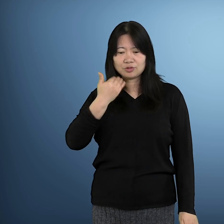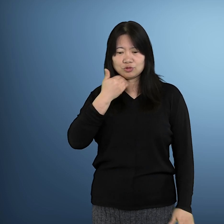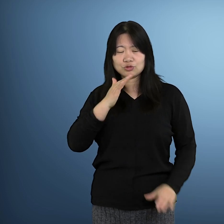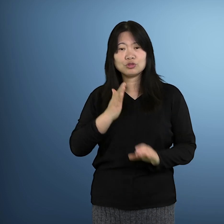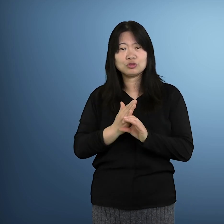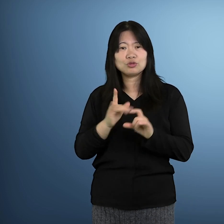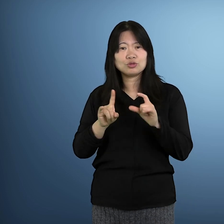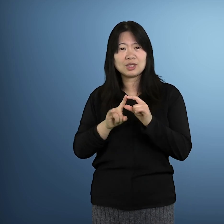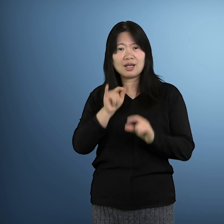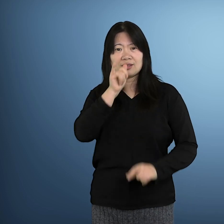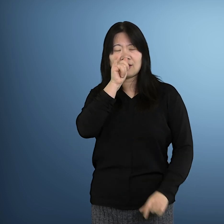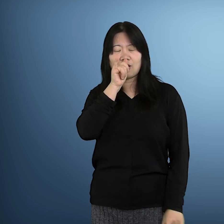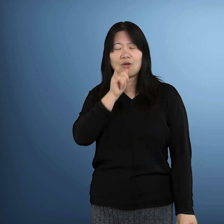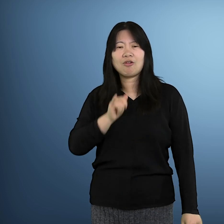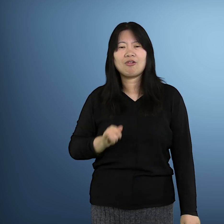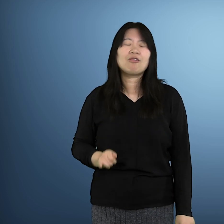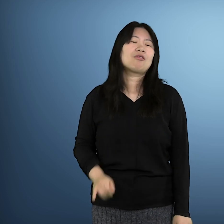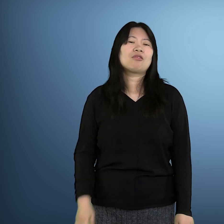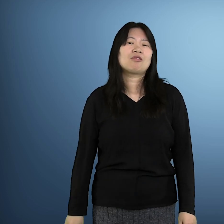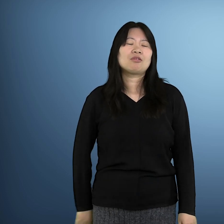한 겁니까? 그렇죠.